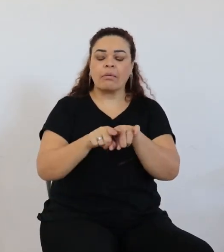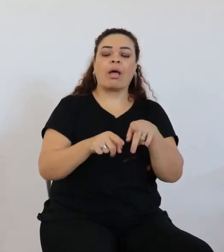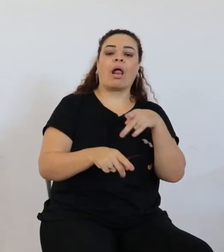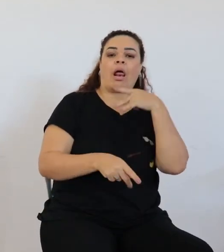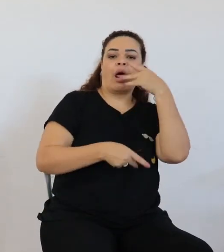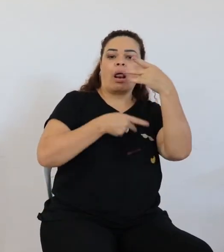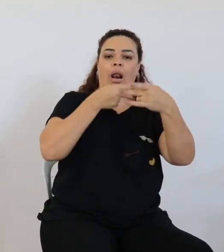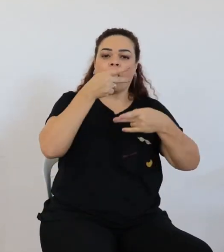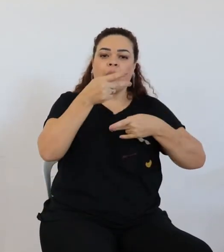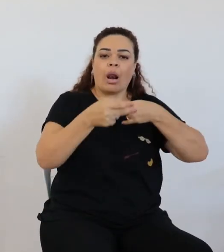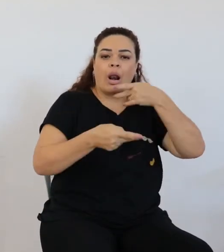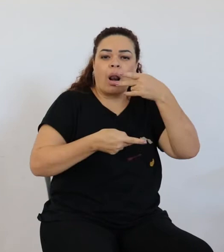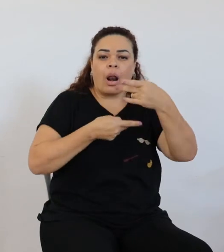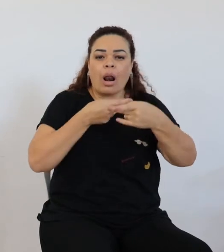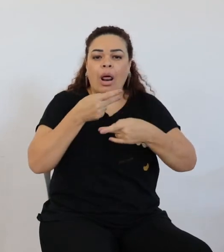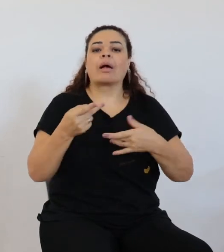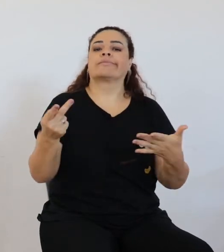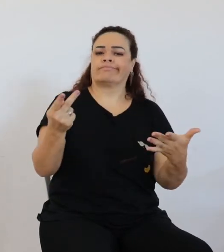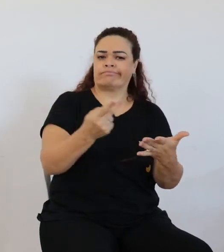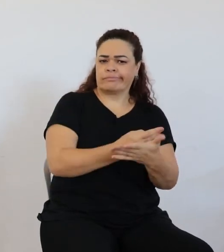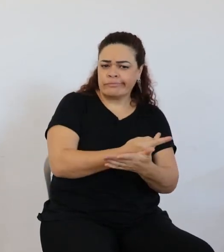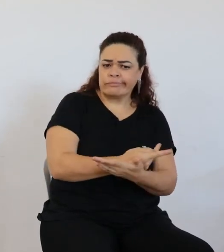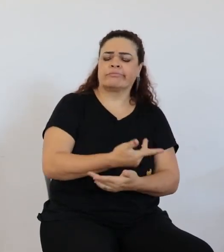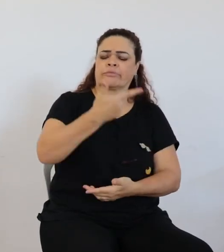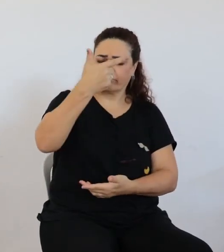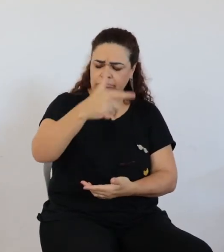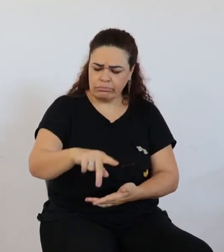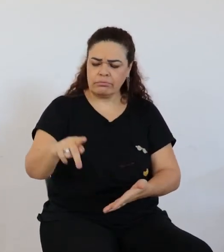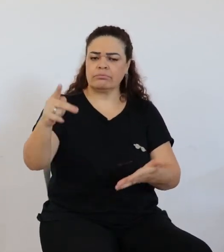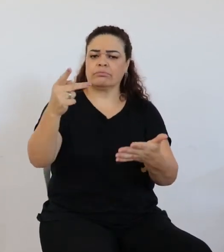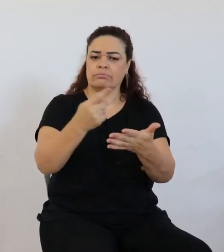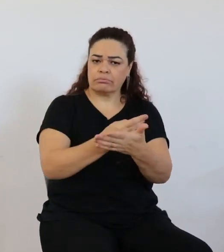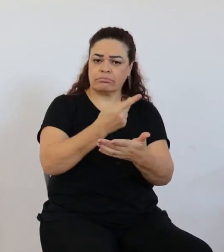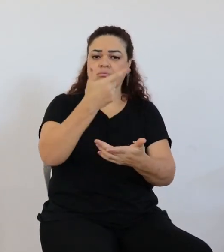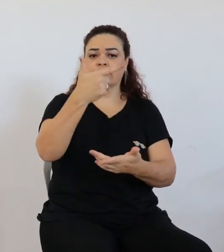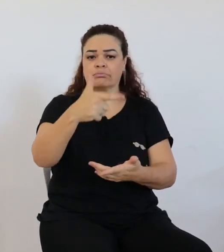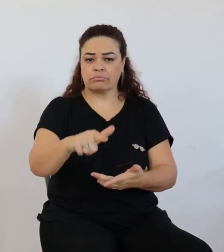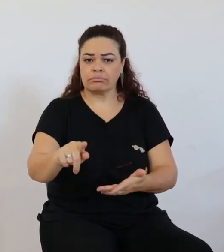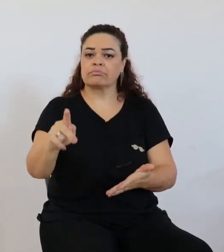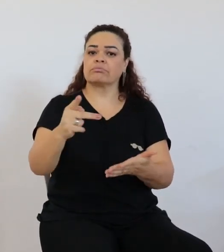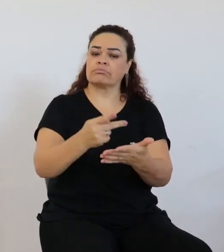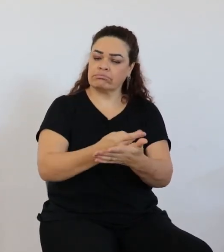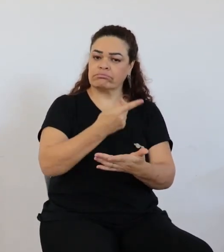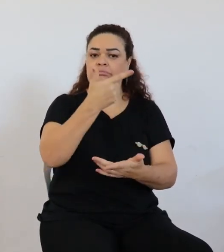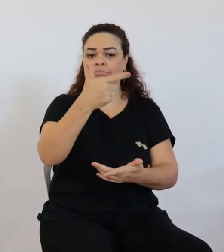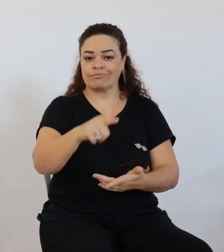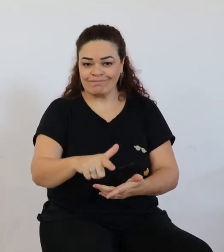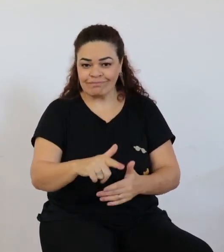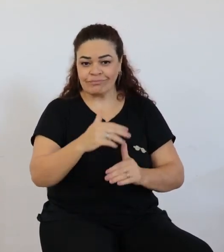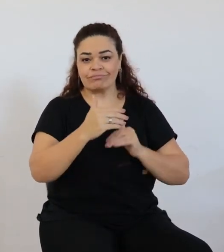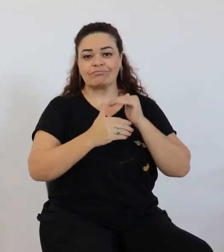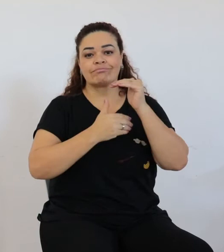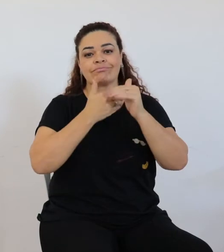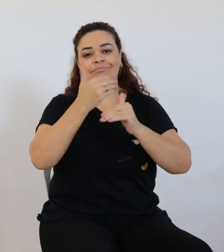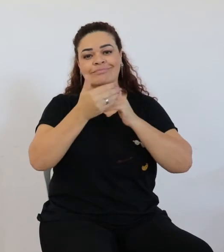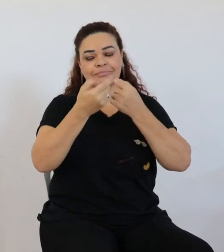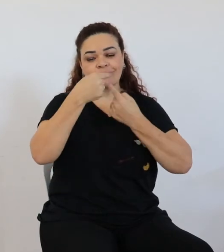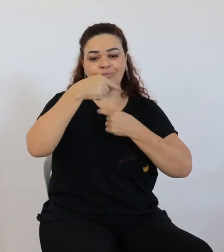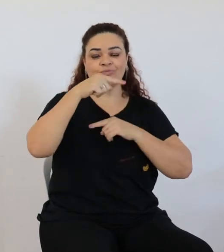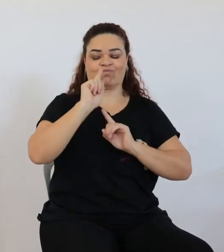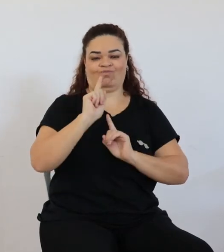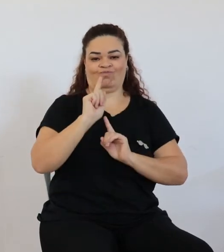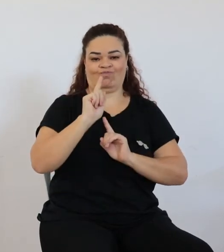de você tentar falar, você vai errar bastante e isso vai fazer com que você desenvolva a fala. Então, a gente tem muitas crianças